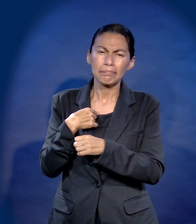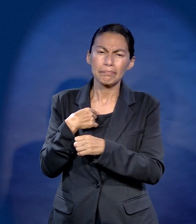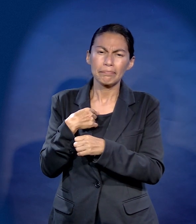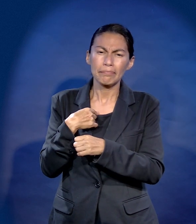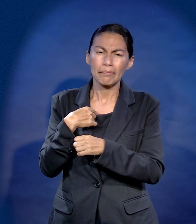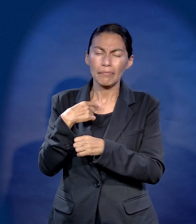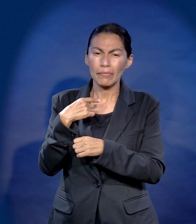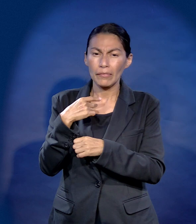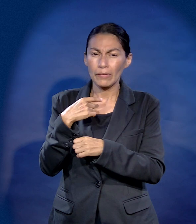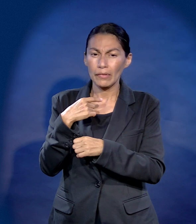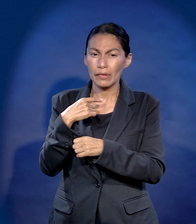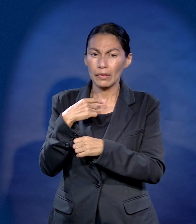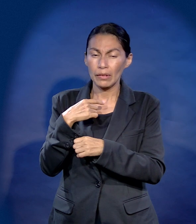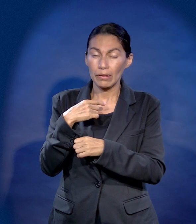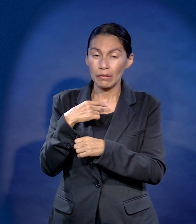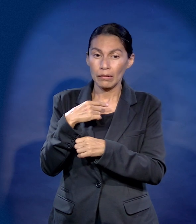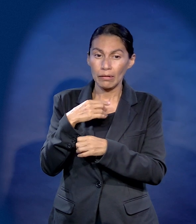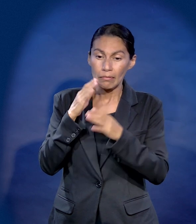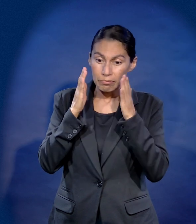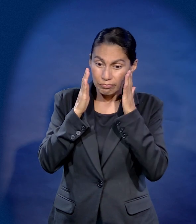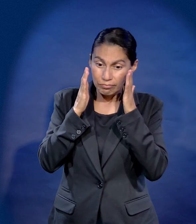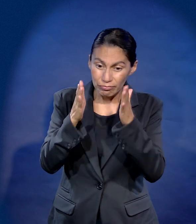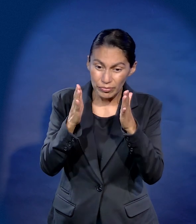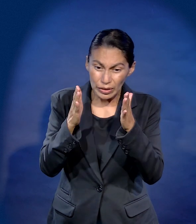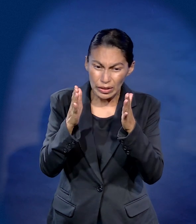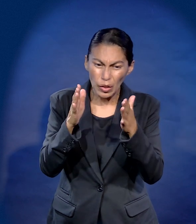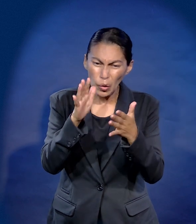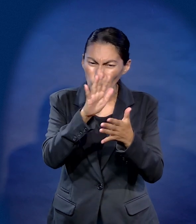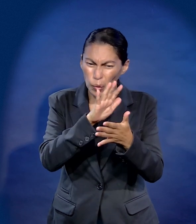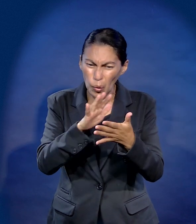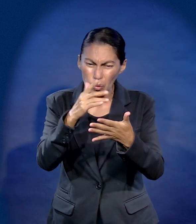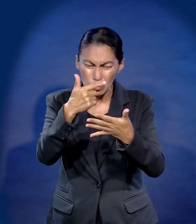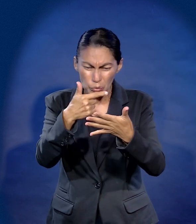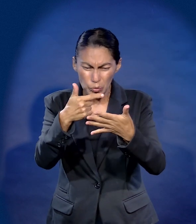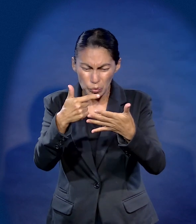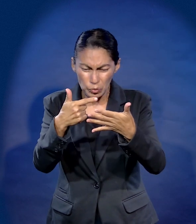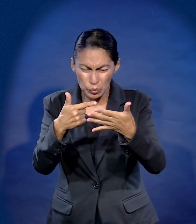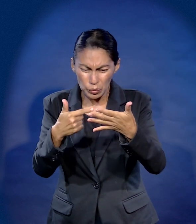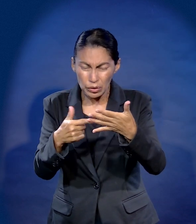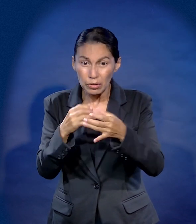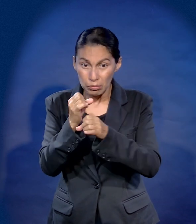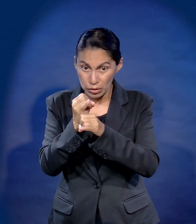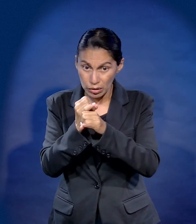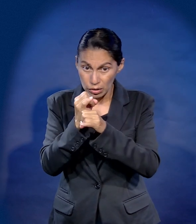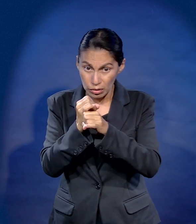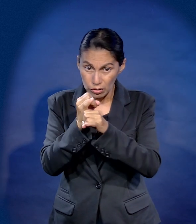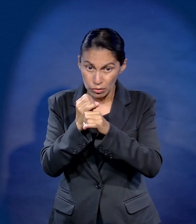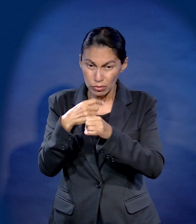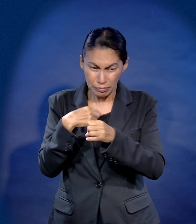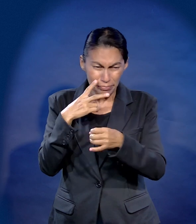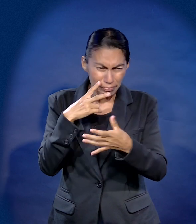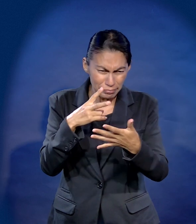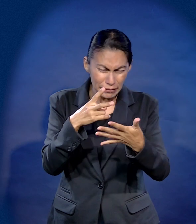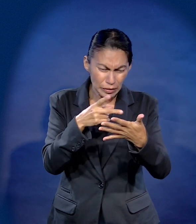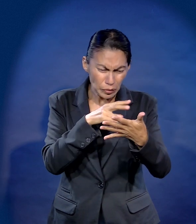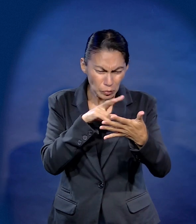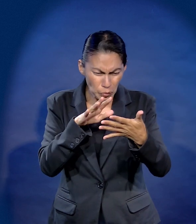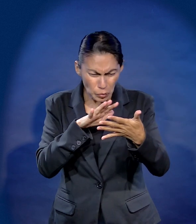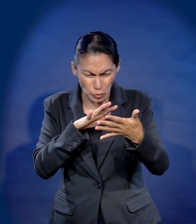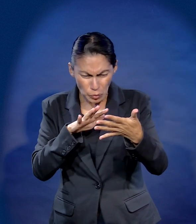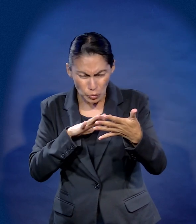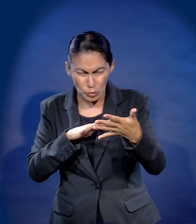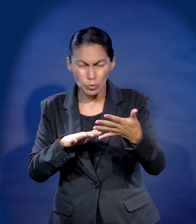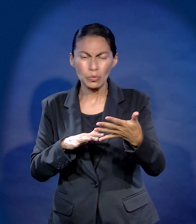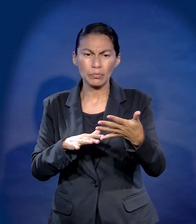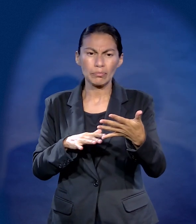Yo tomé un tiempo para mirar los archivos que existen, los registros que hay de la investigación de